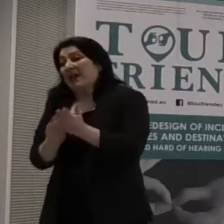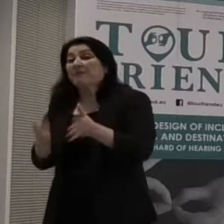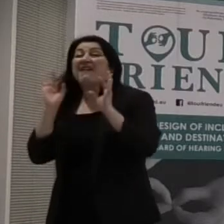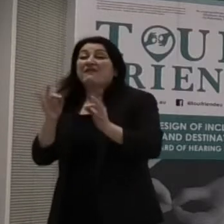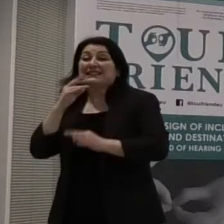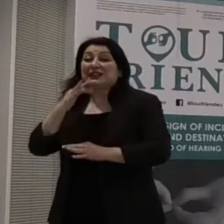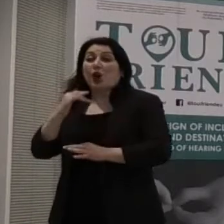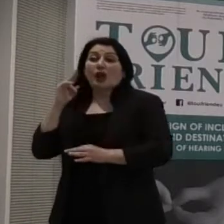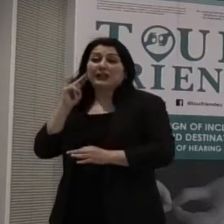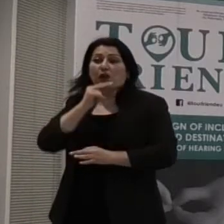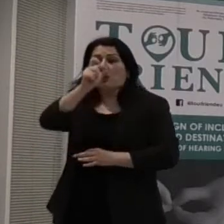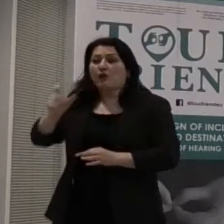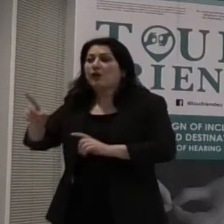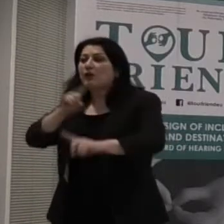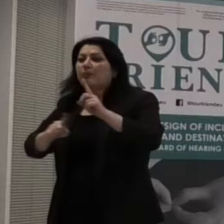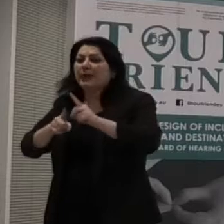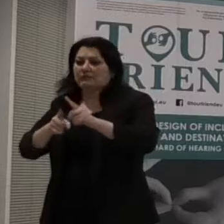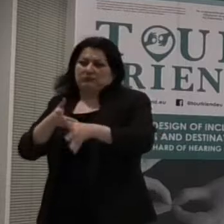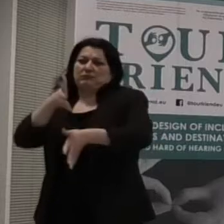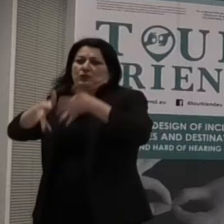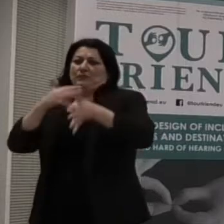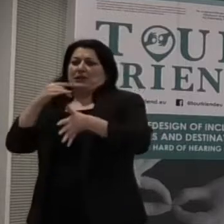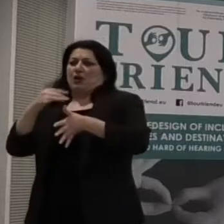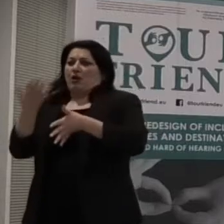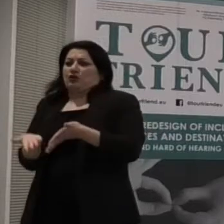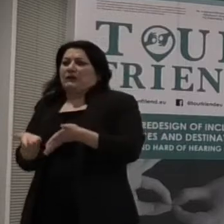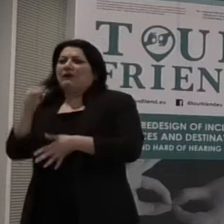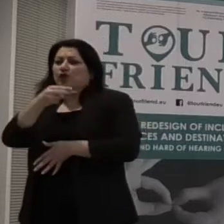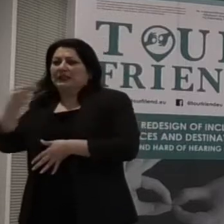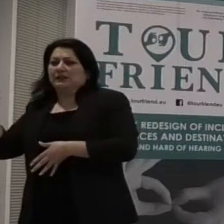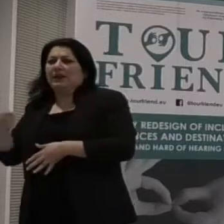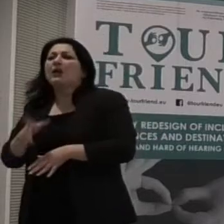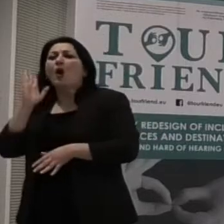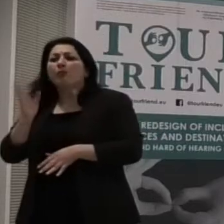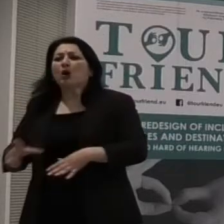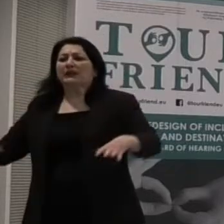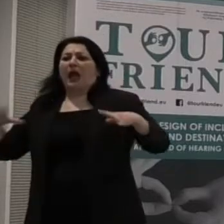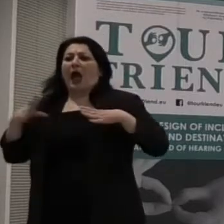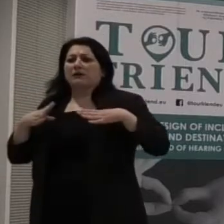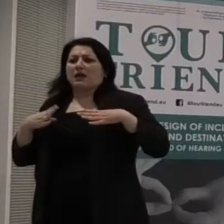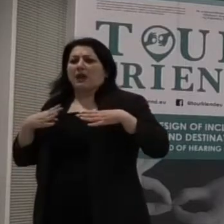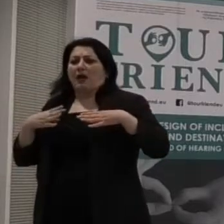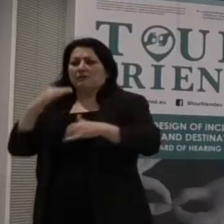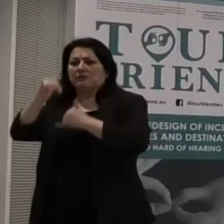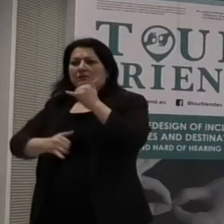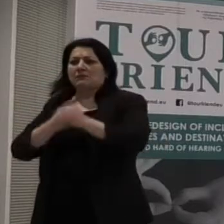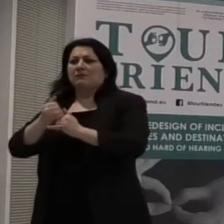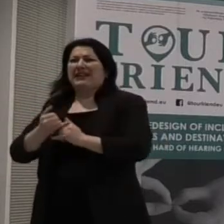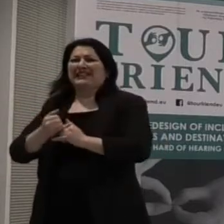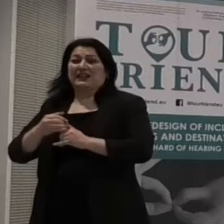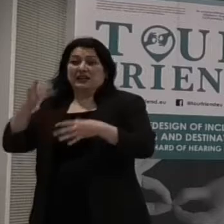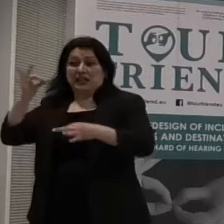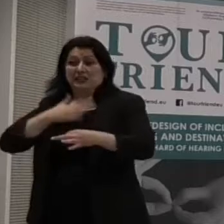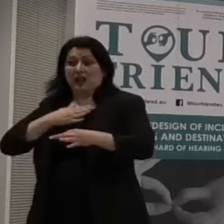είναι η νοηματική γλώσσα, έτσι λοιπόν, στο σελίδα μας μπορείτε να μπείτε και να δείτε διάφορα ενημερωτικά άρθρα, πάσης